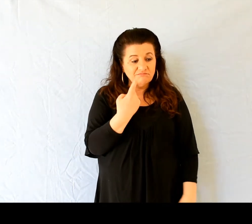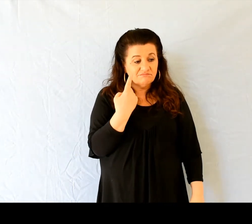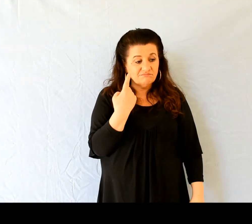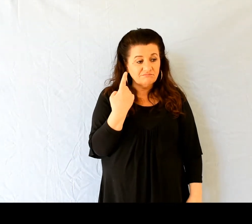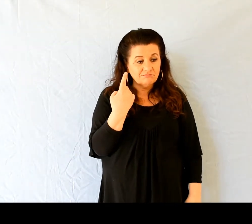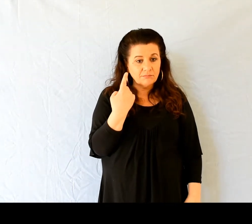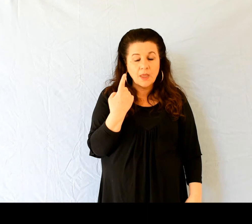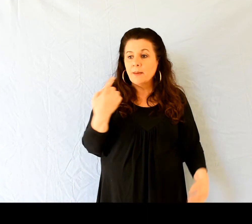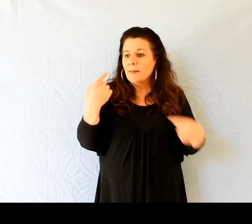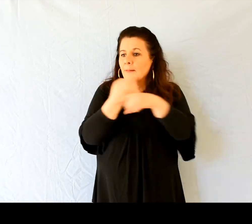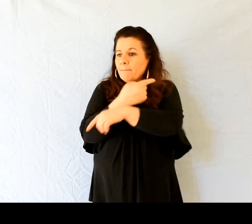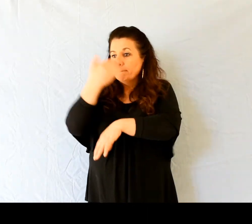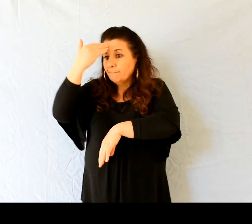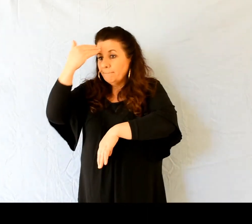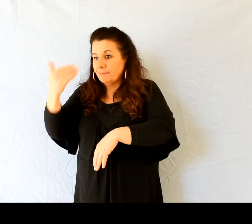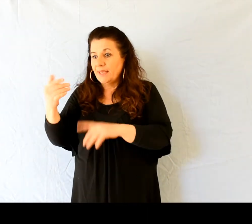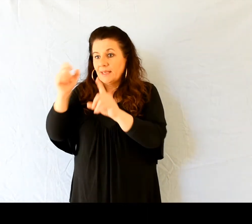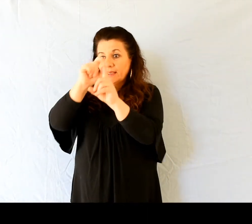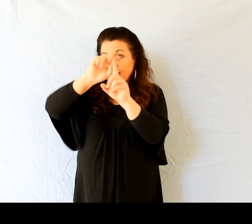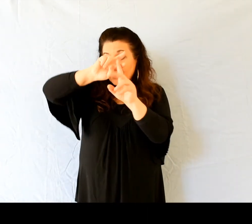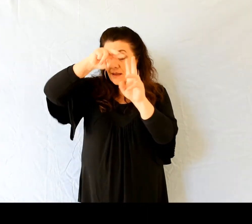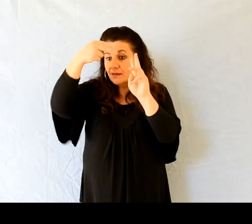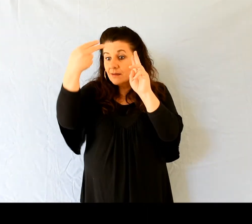Mais s'il meurt, il porte beaucoup de fruits. »